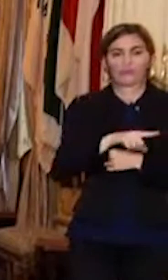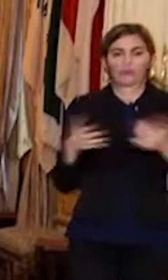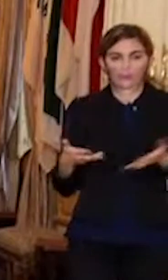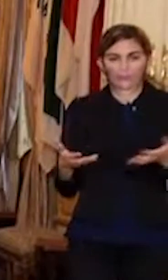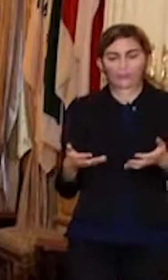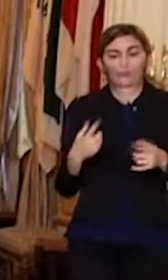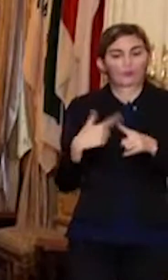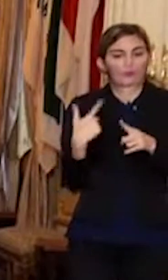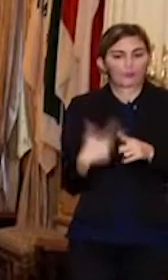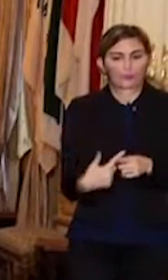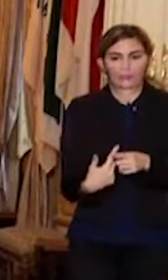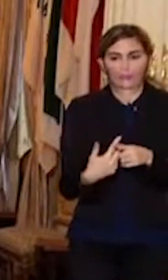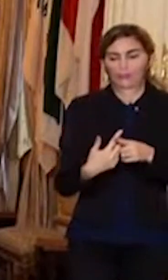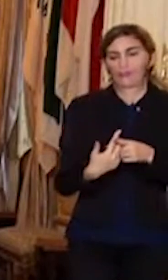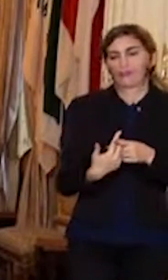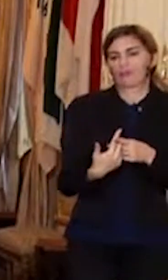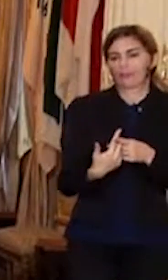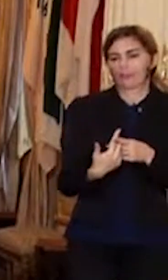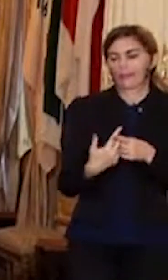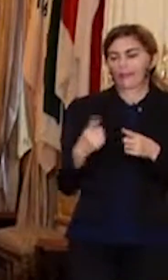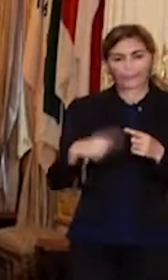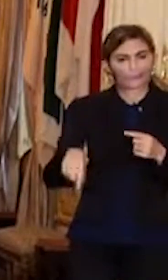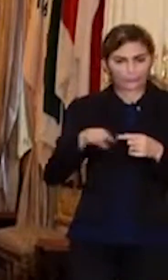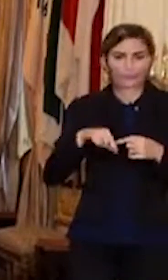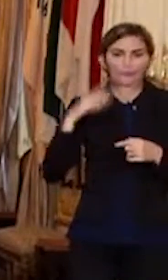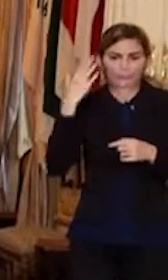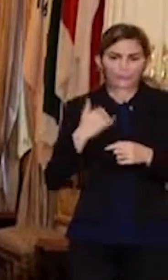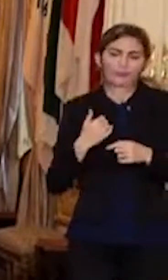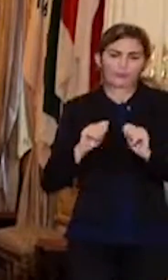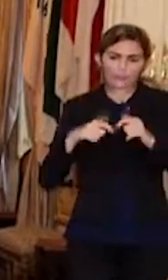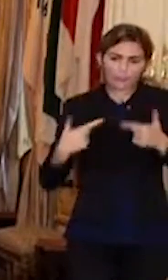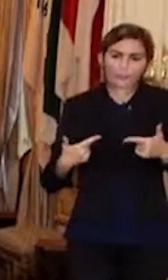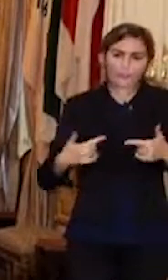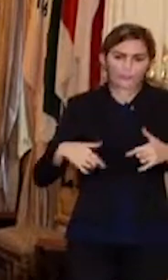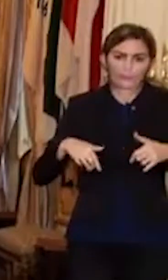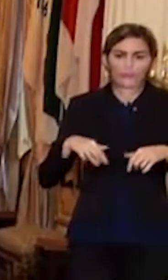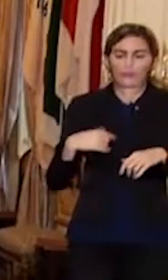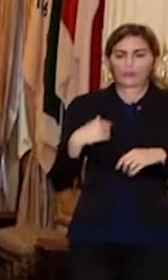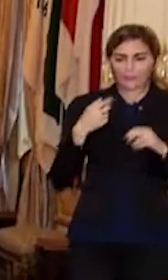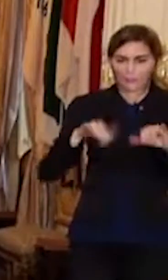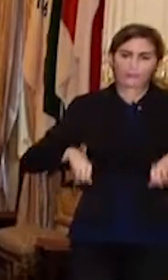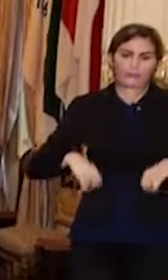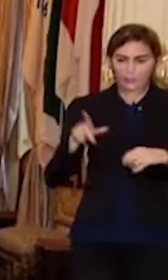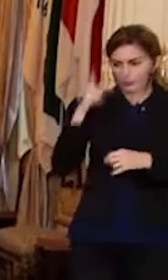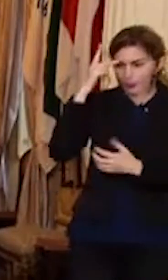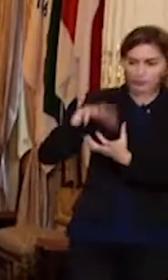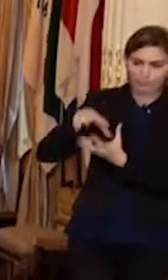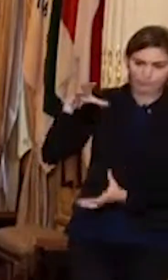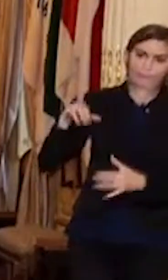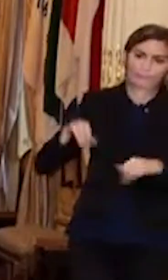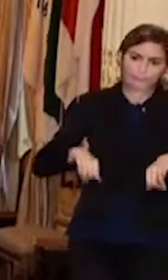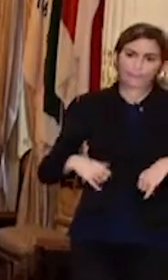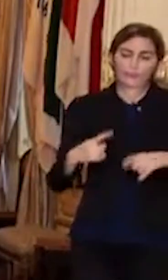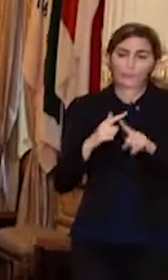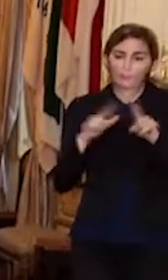porque não que nós Sofremos muito lógico com a situação do mais velho mas aqui